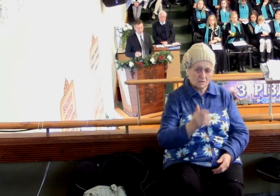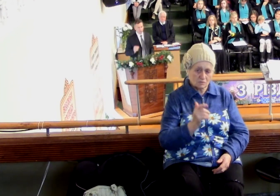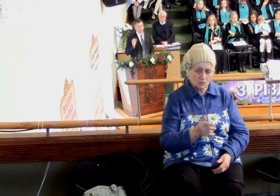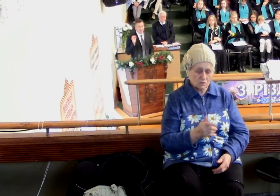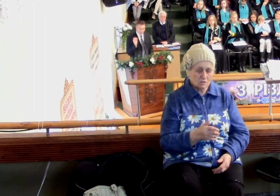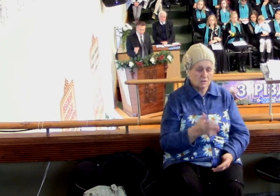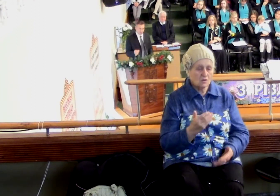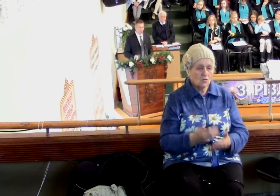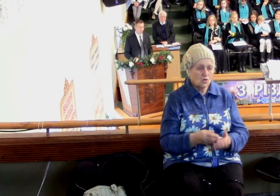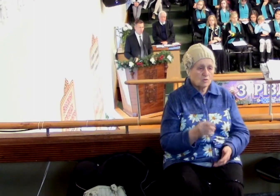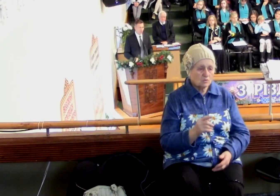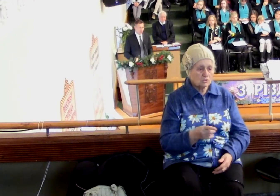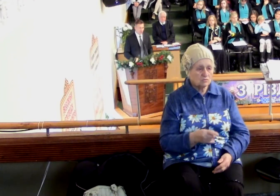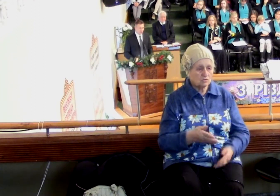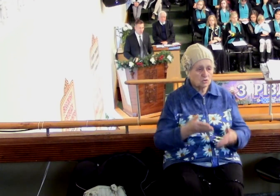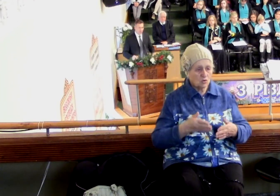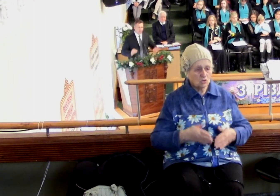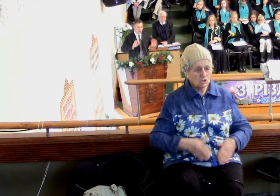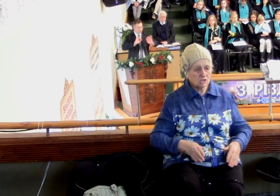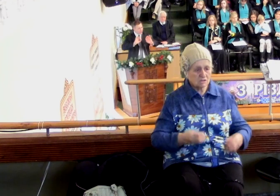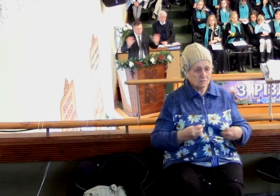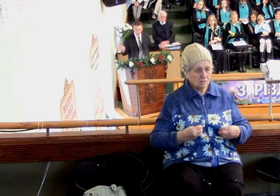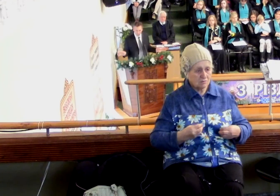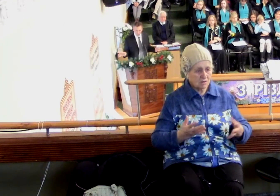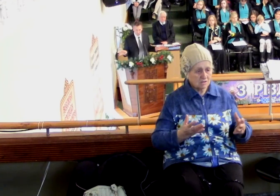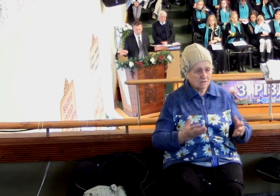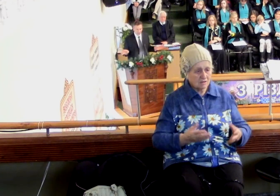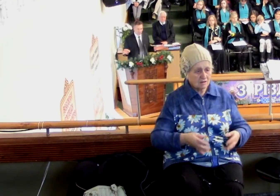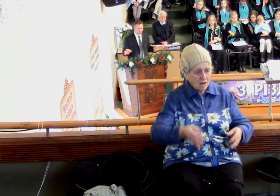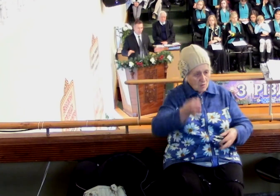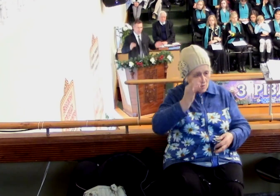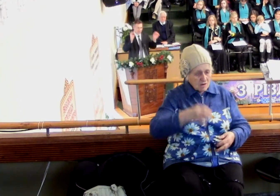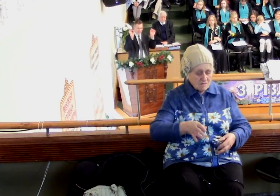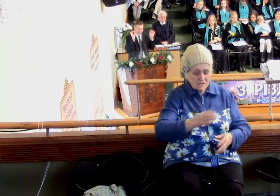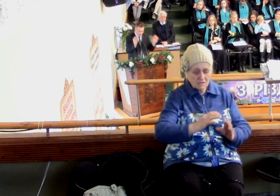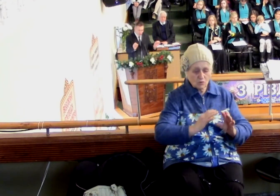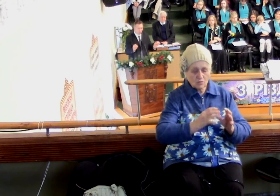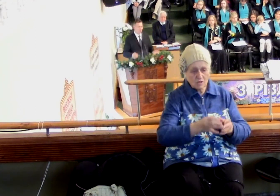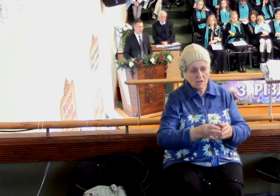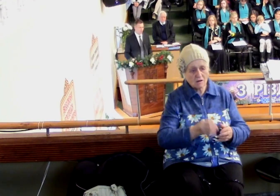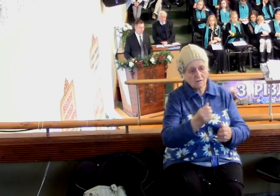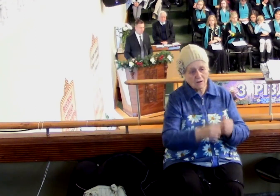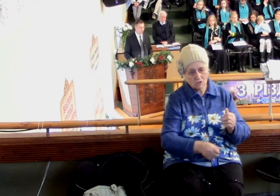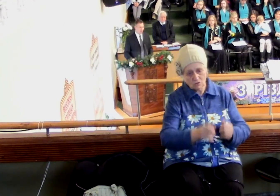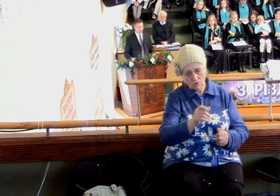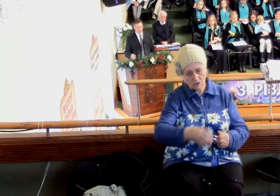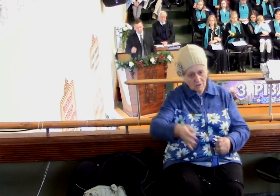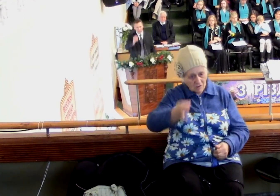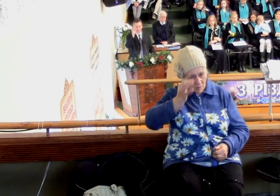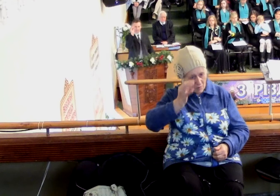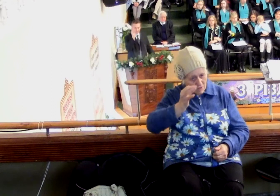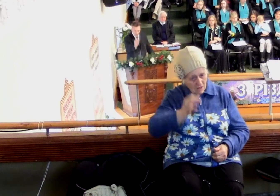и сестры, Рождество – это напоминание всему миру, это напоминание каждому человеку,